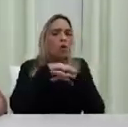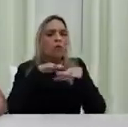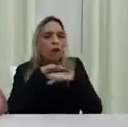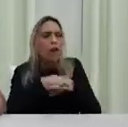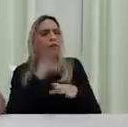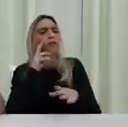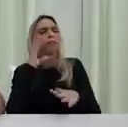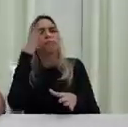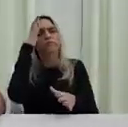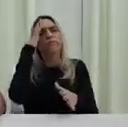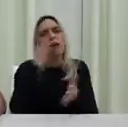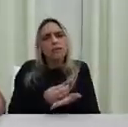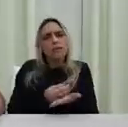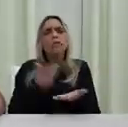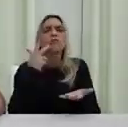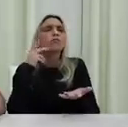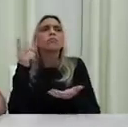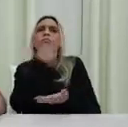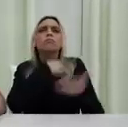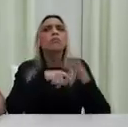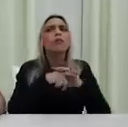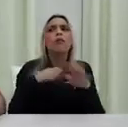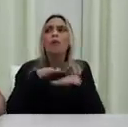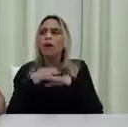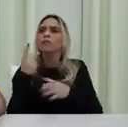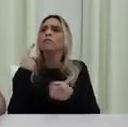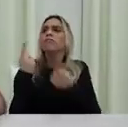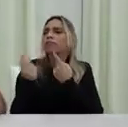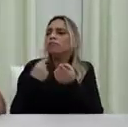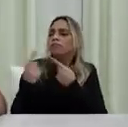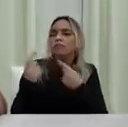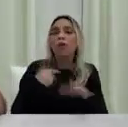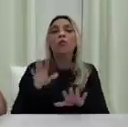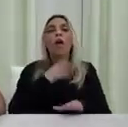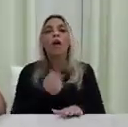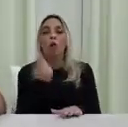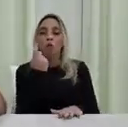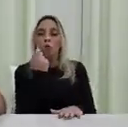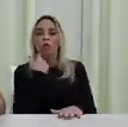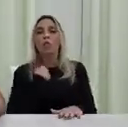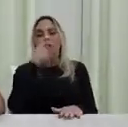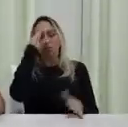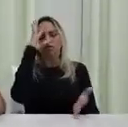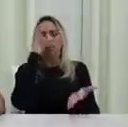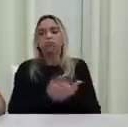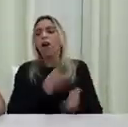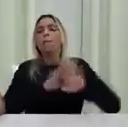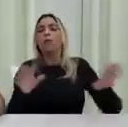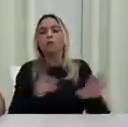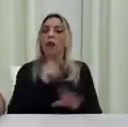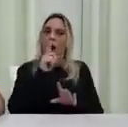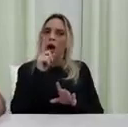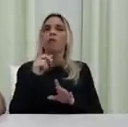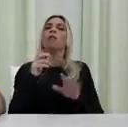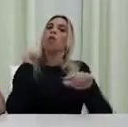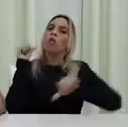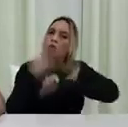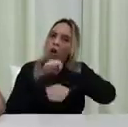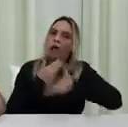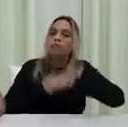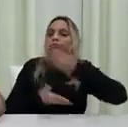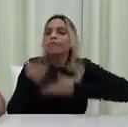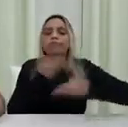né? Tomada de forma unilateral não funciona. Então, com o ministro da Defesa, temos que